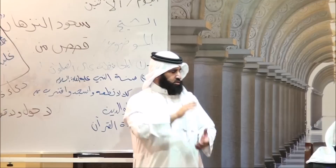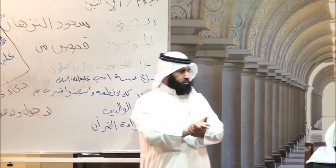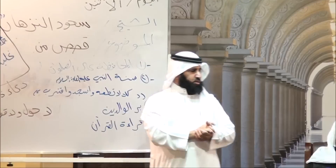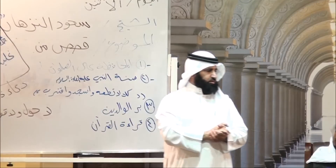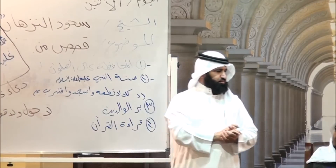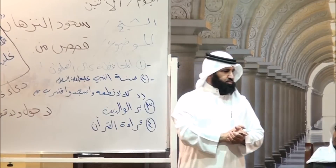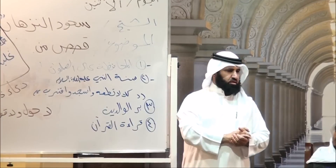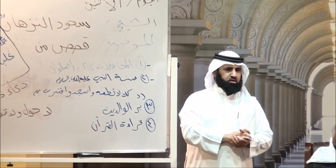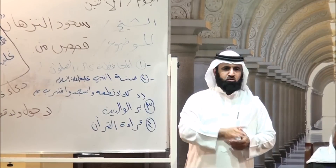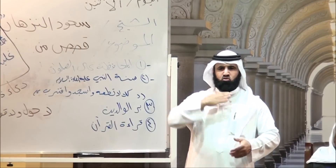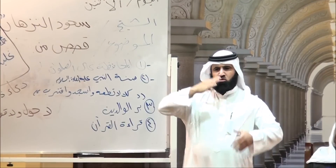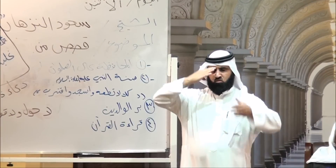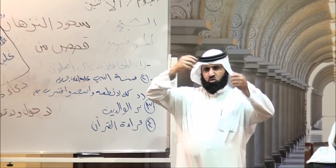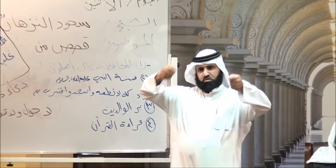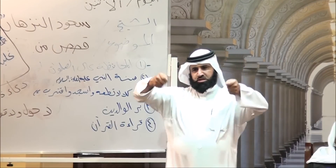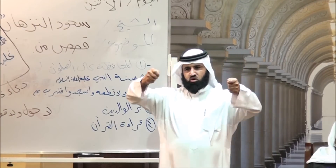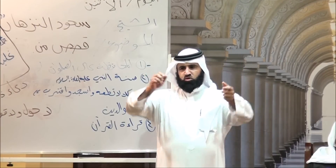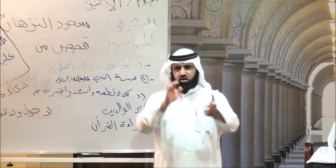هذا معنى.